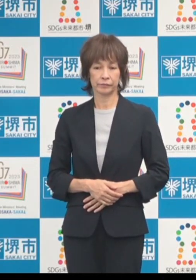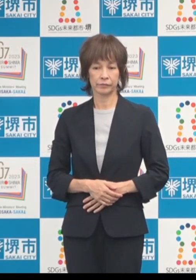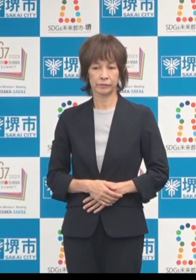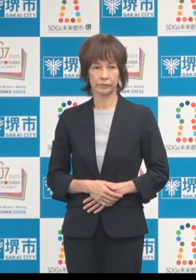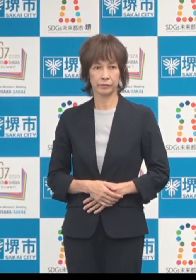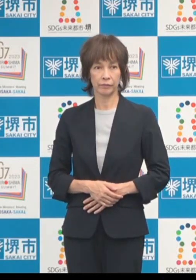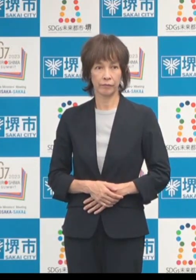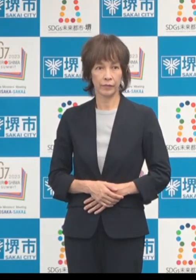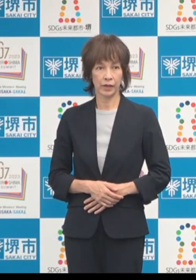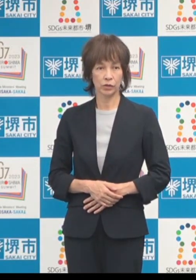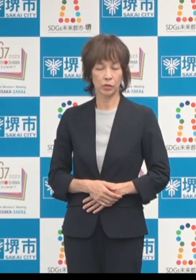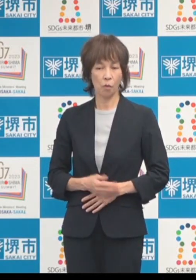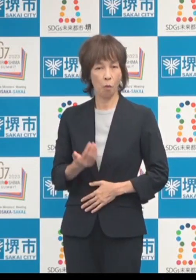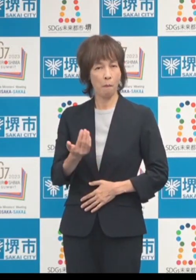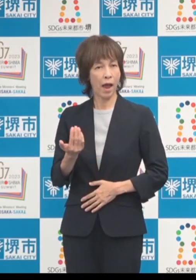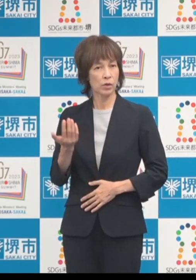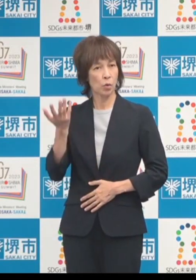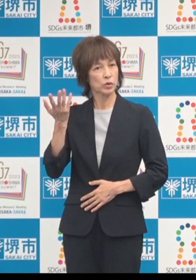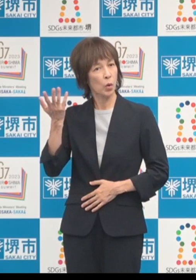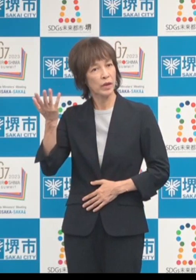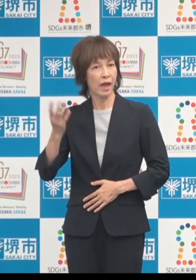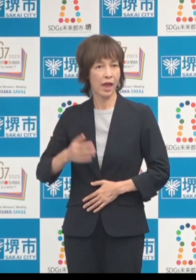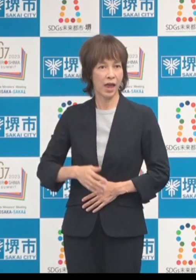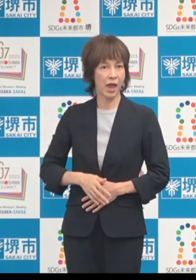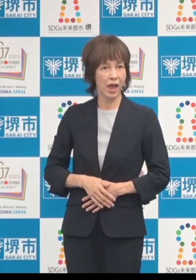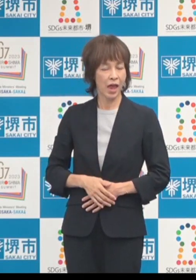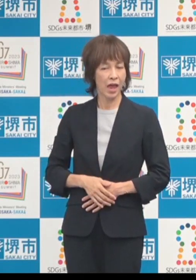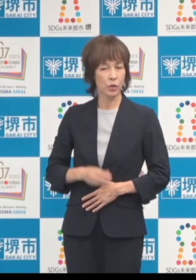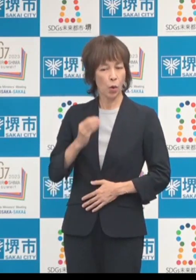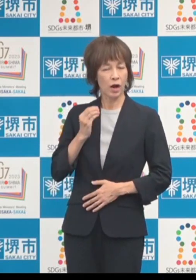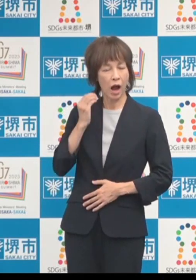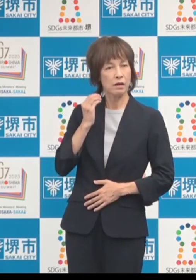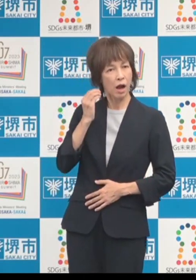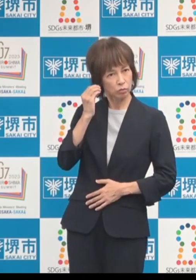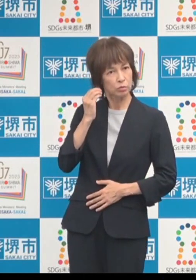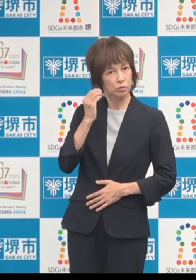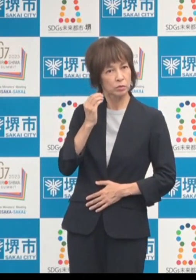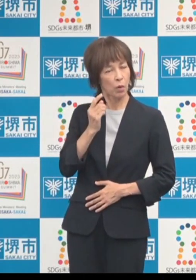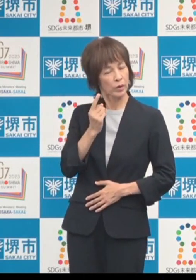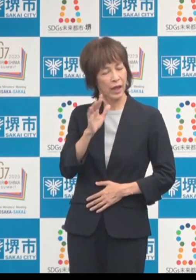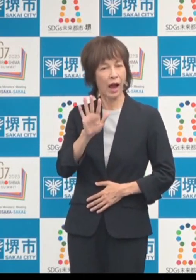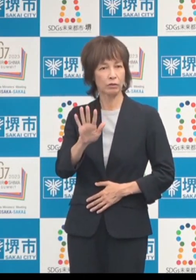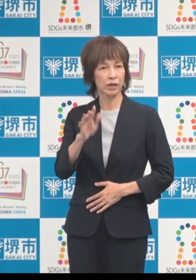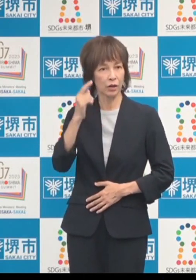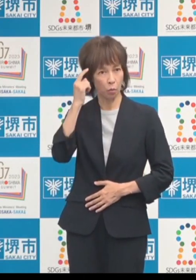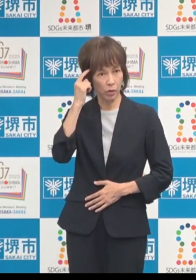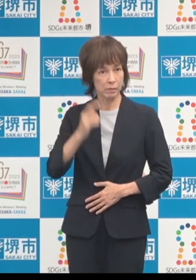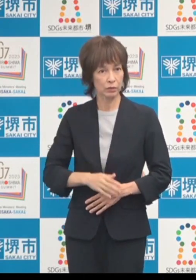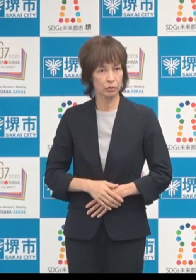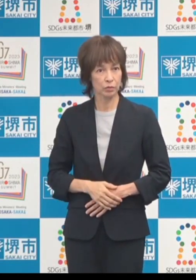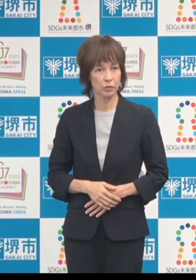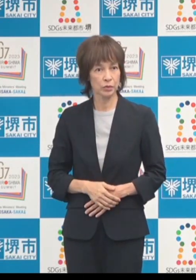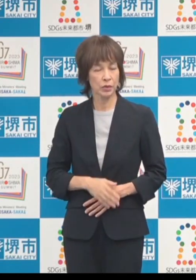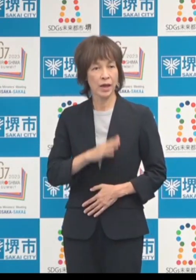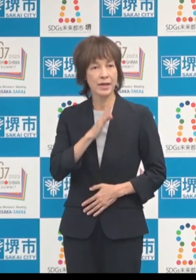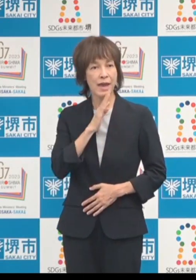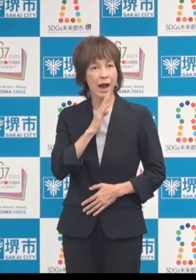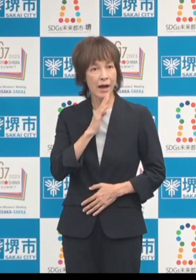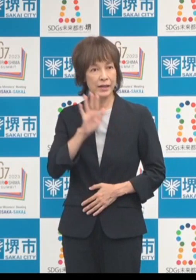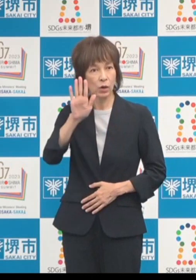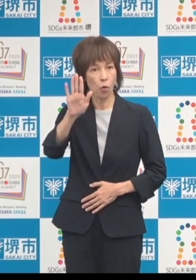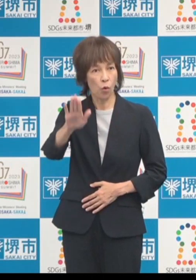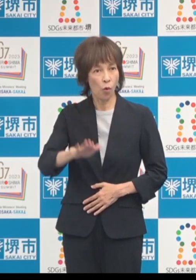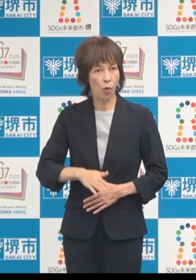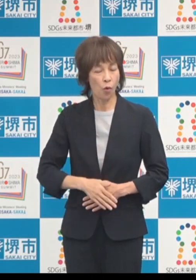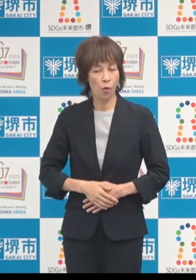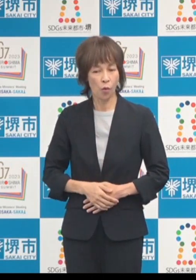その前の想定であったり感触というところも一定はあったのかなとは思いますね。ただやはり今後です